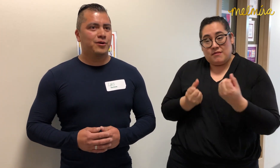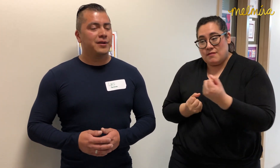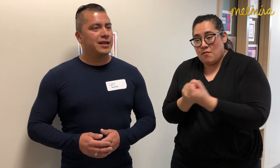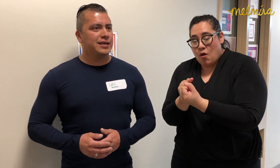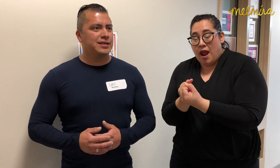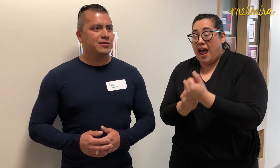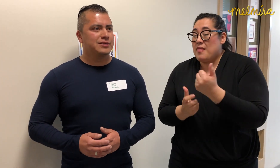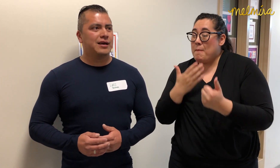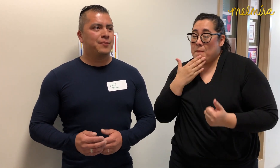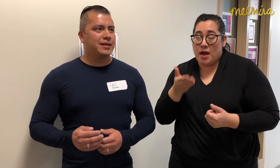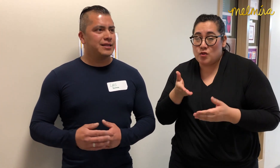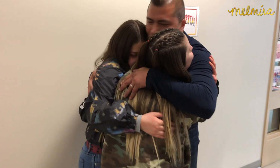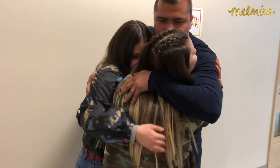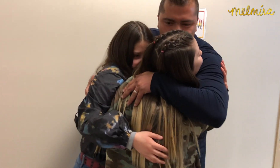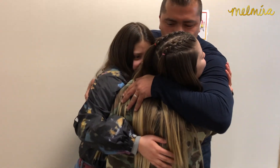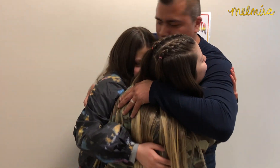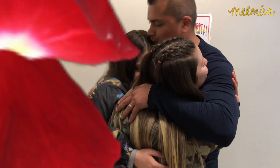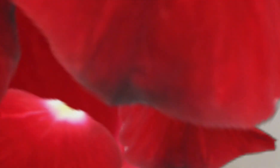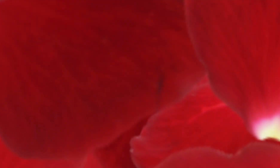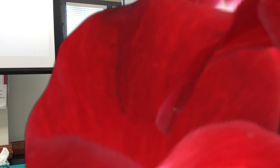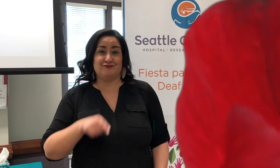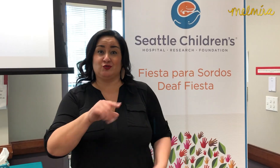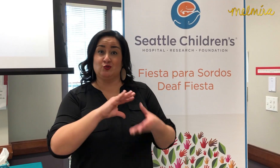mejor manera es si ellos aprenden también, se educan un poco más